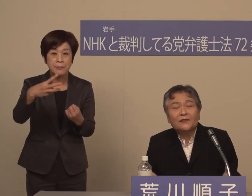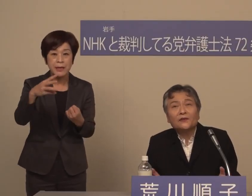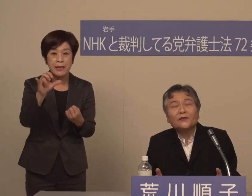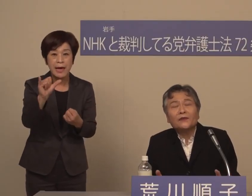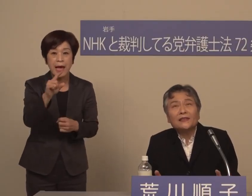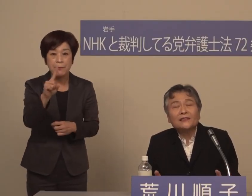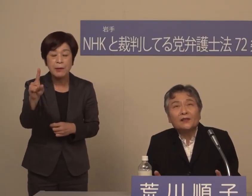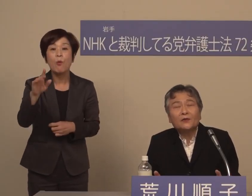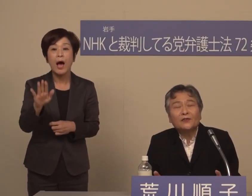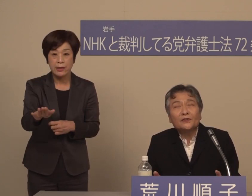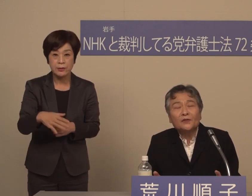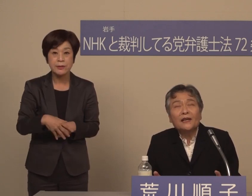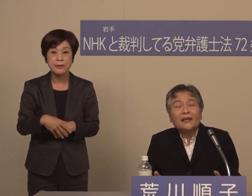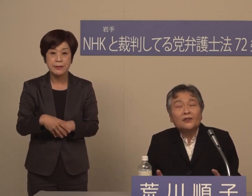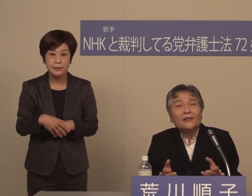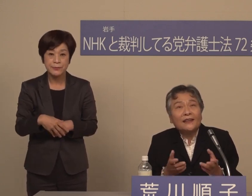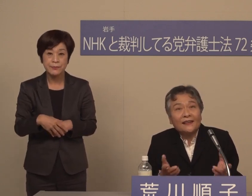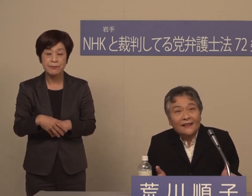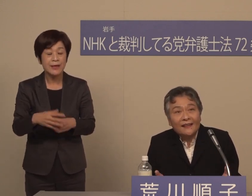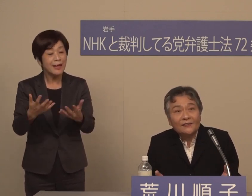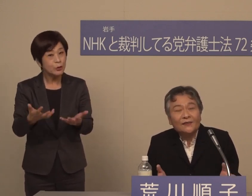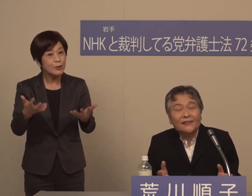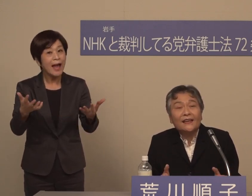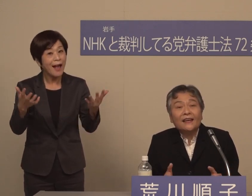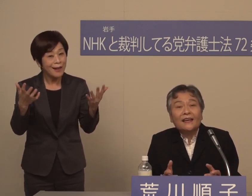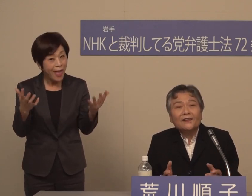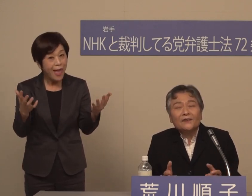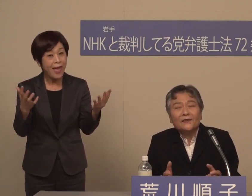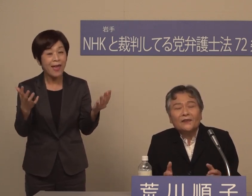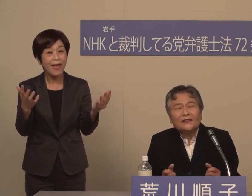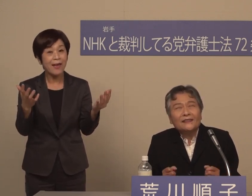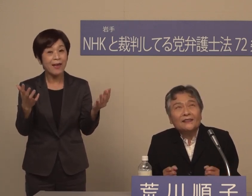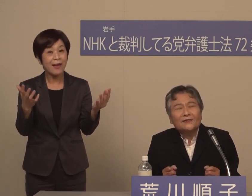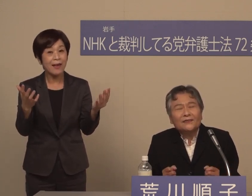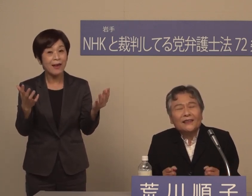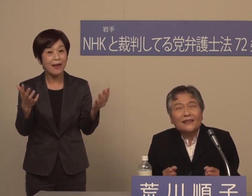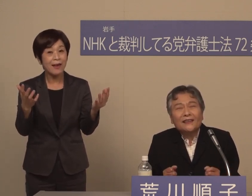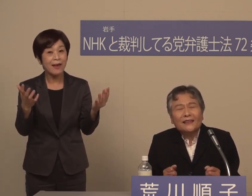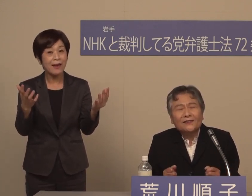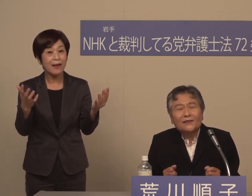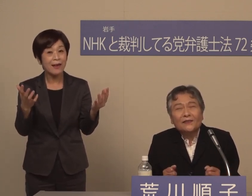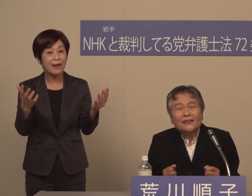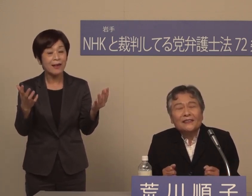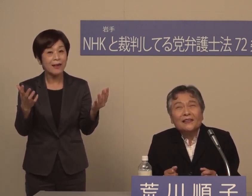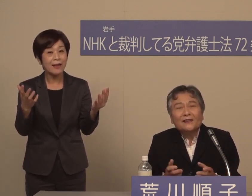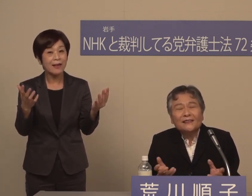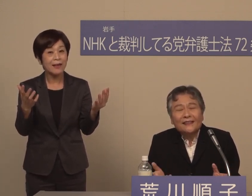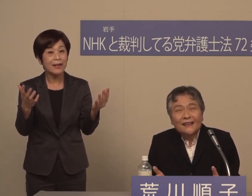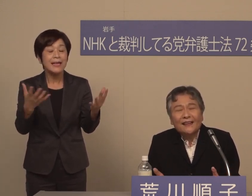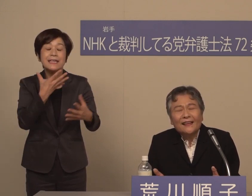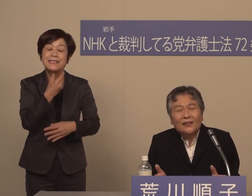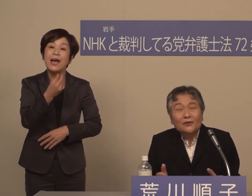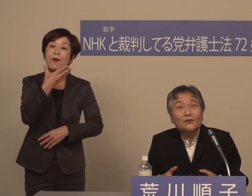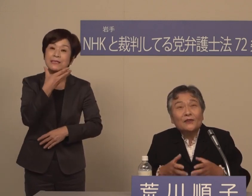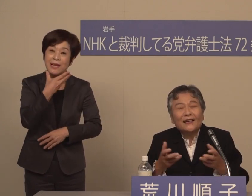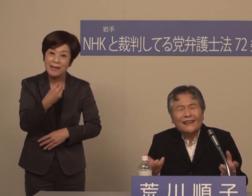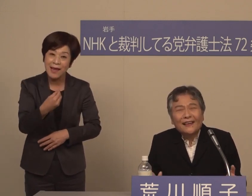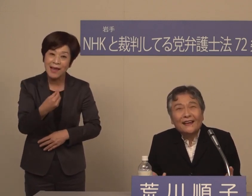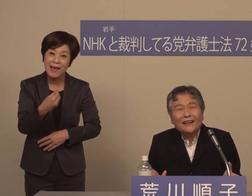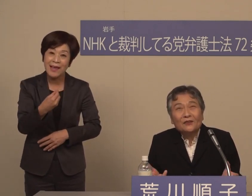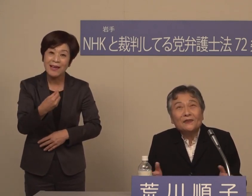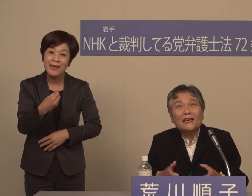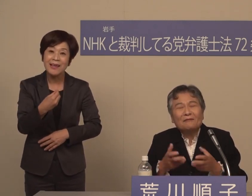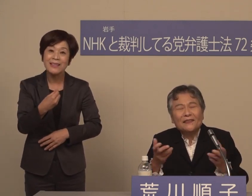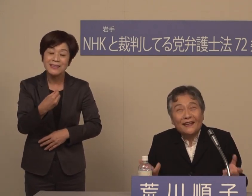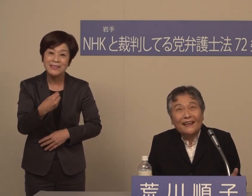そしてあの私が思っているのは豊かでそしてあのなんていうのかあの幸せで優雅